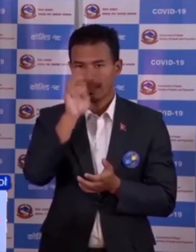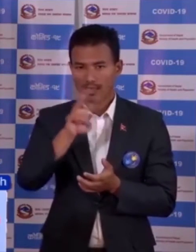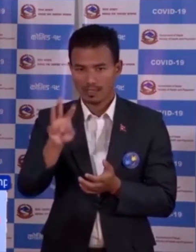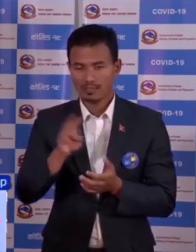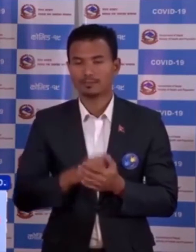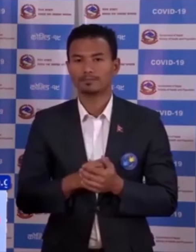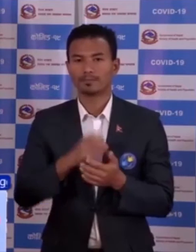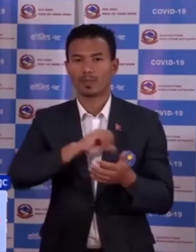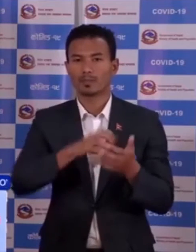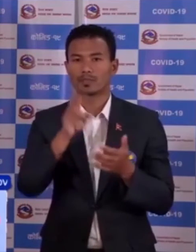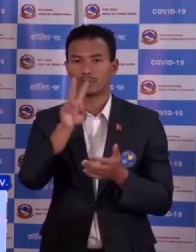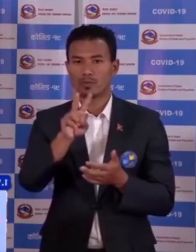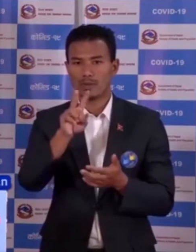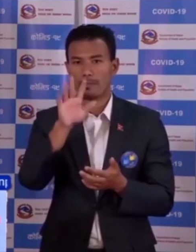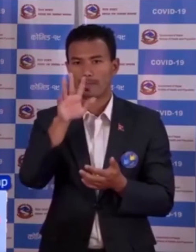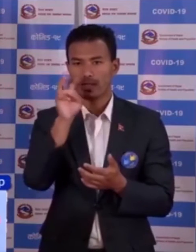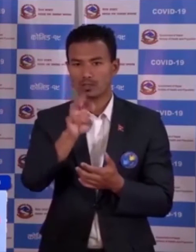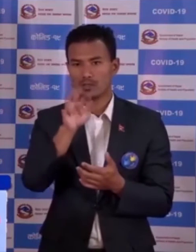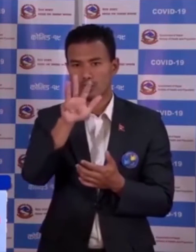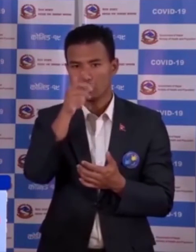8,933, प्रदेश नम्बर 2 मा